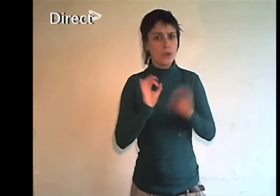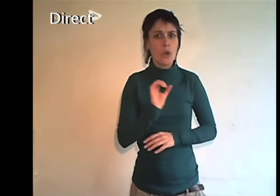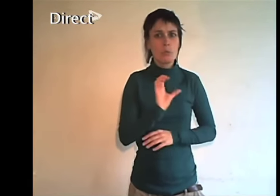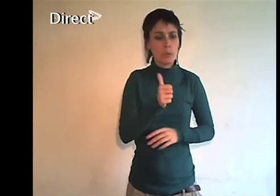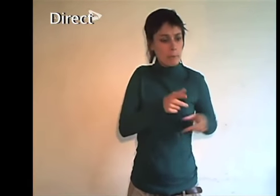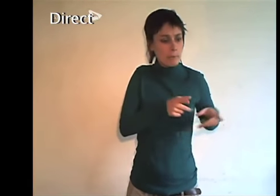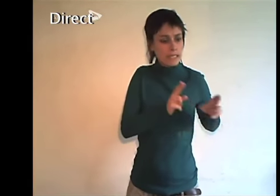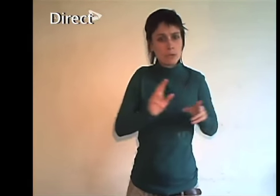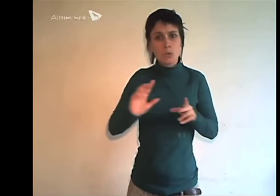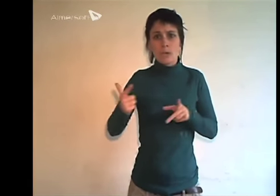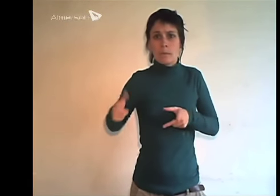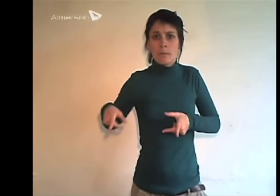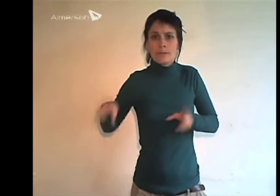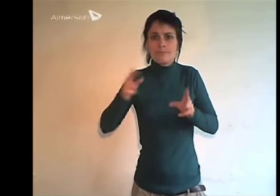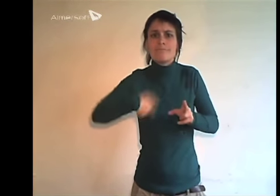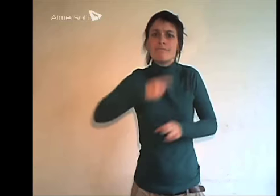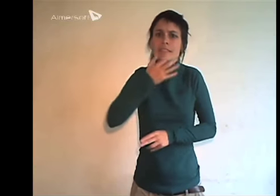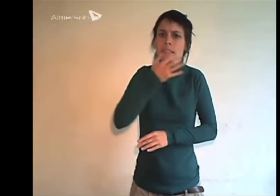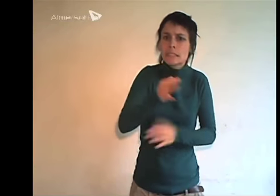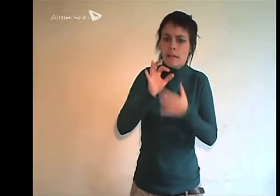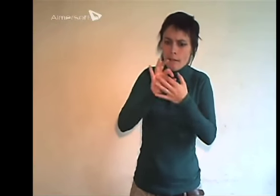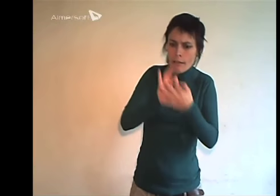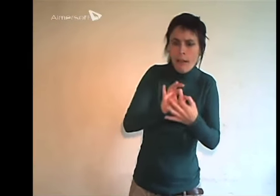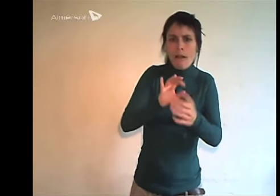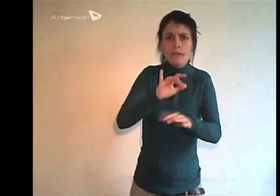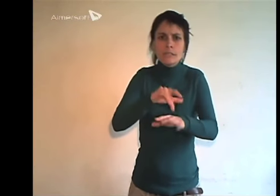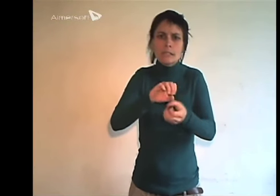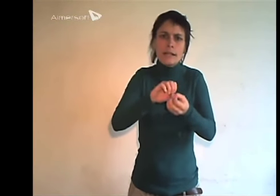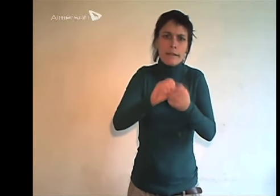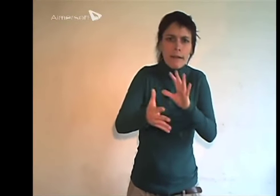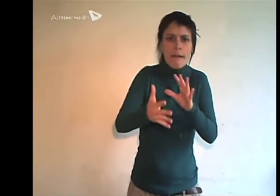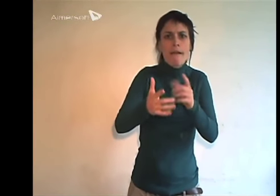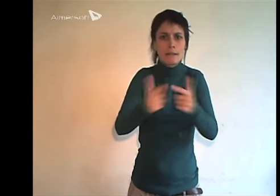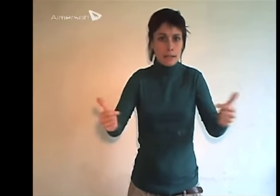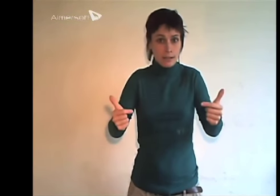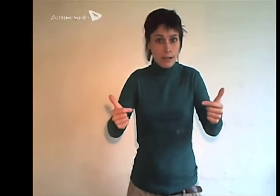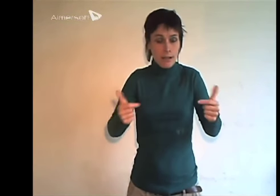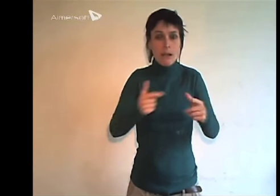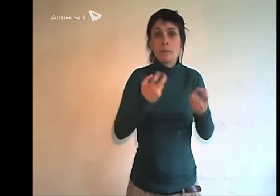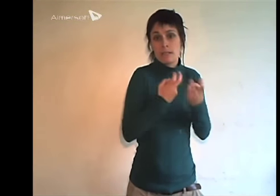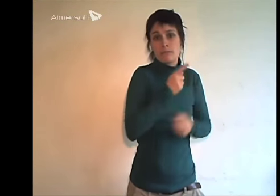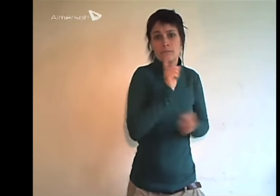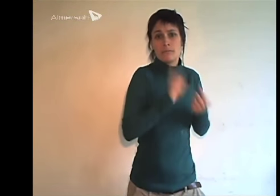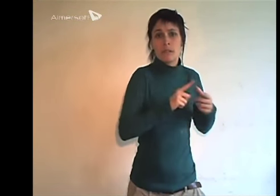demi-heure avec les collègues et camarades du Collège Bellefontaine, vous retrouverez les liens et les informations sur le site du Front du